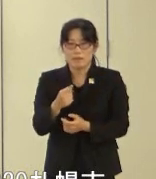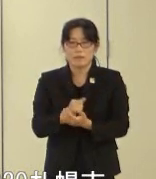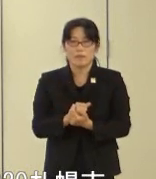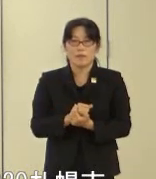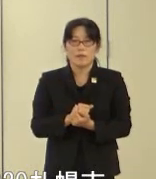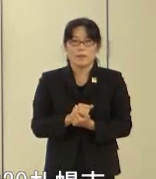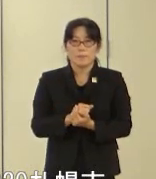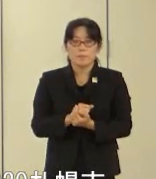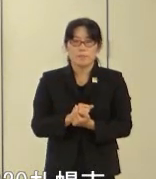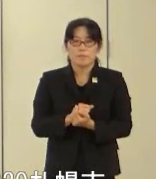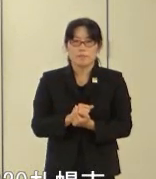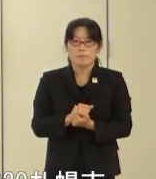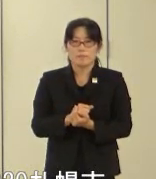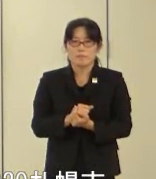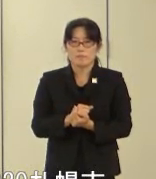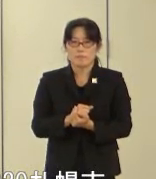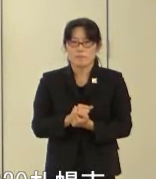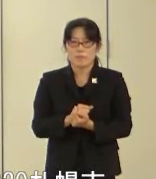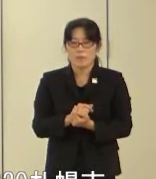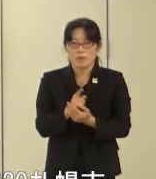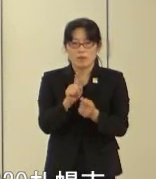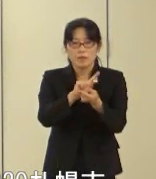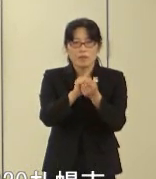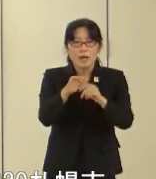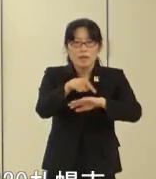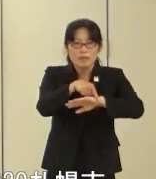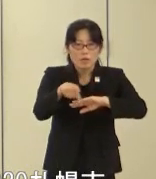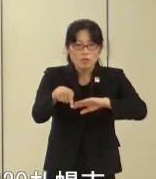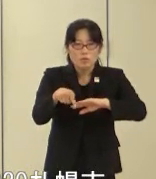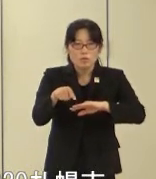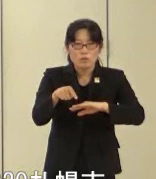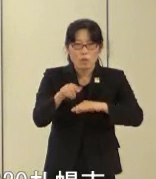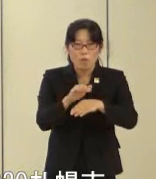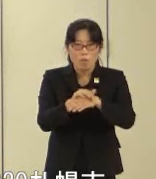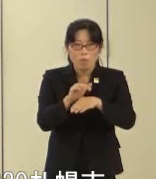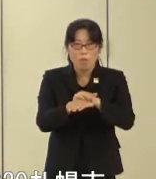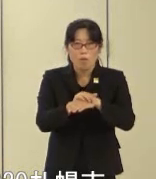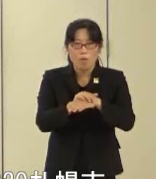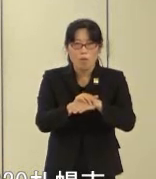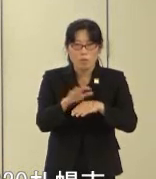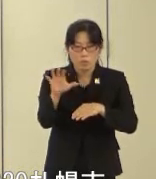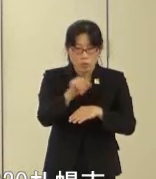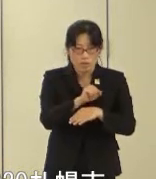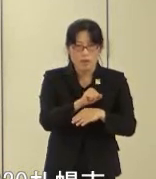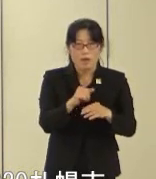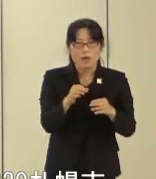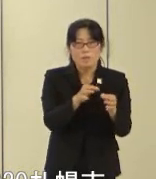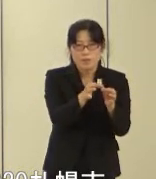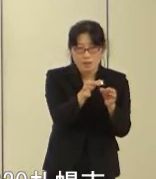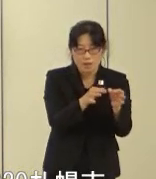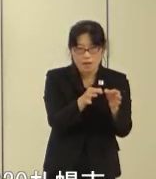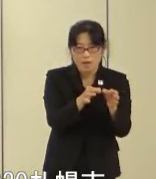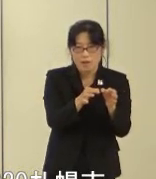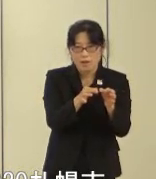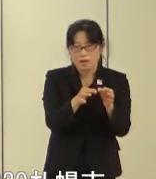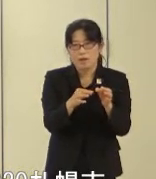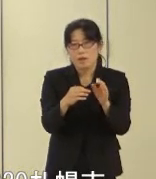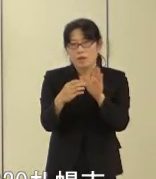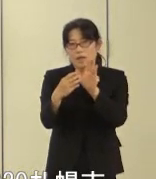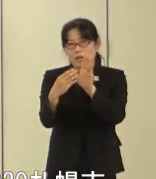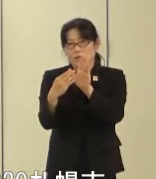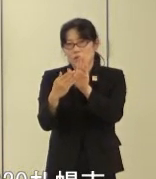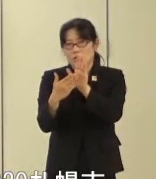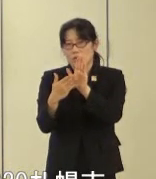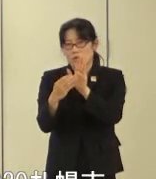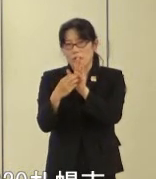。そしてこういった対策を取ったお店、まあ、今もステッカーを貼っておりいただいております